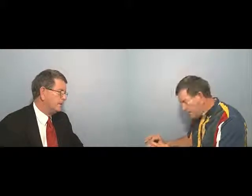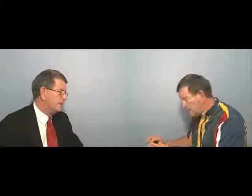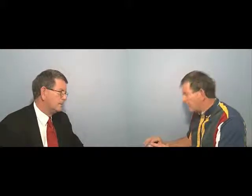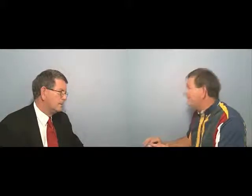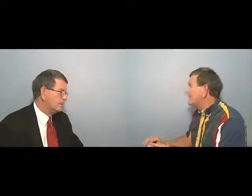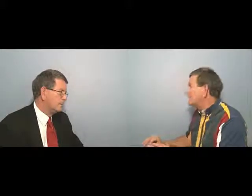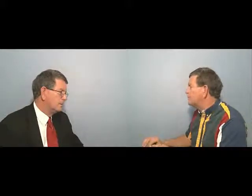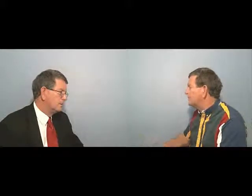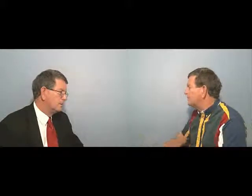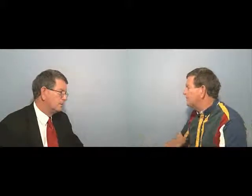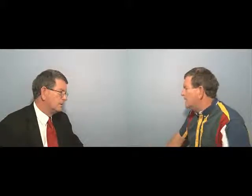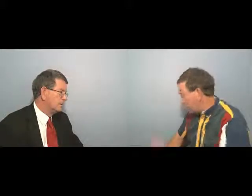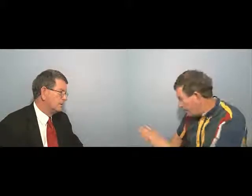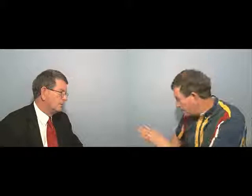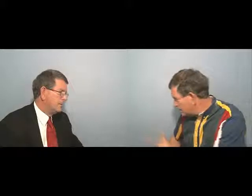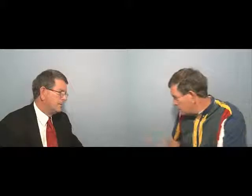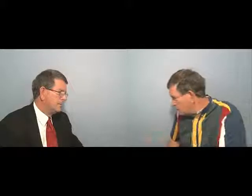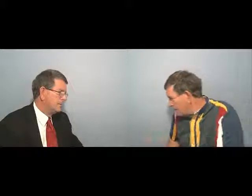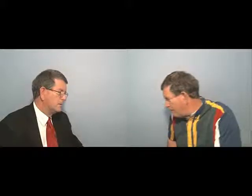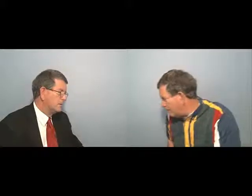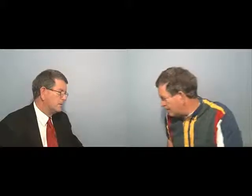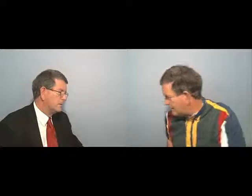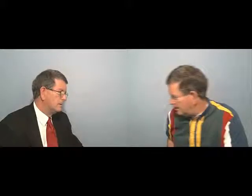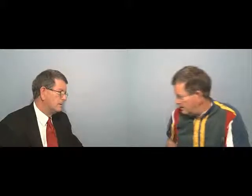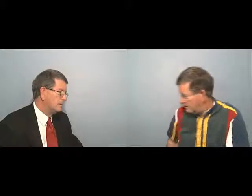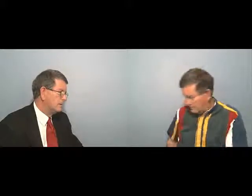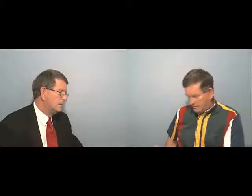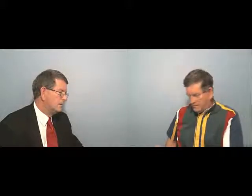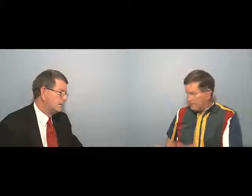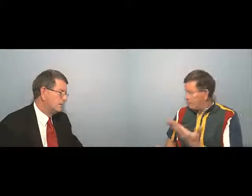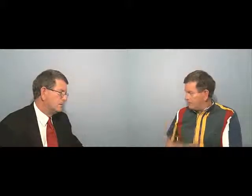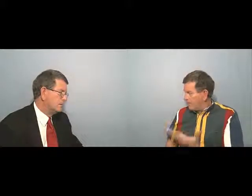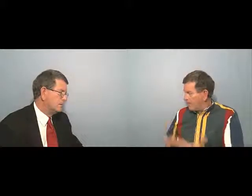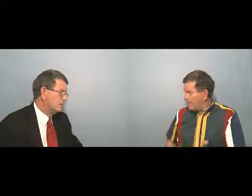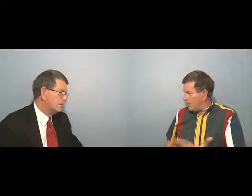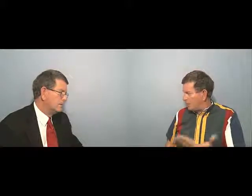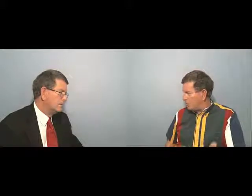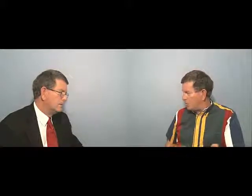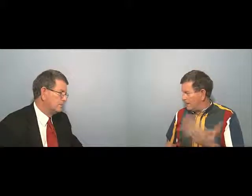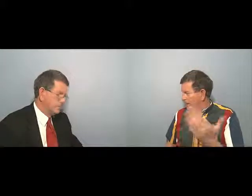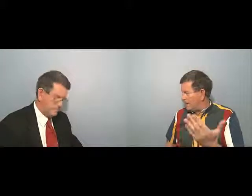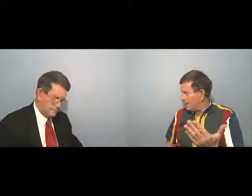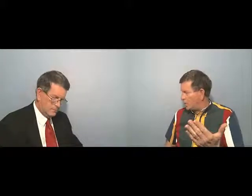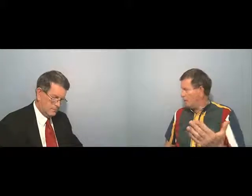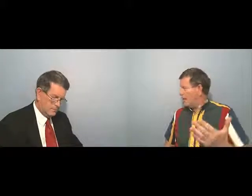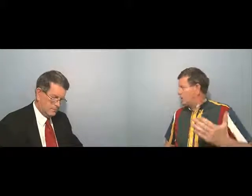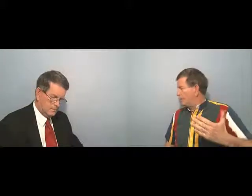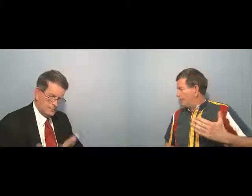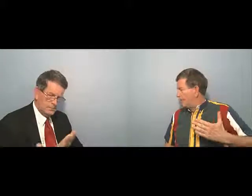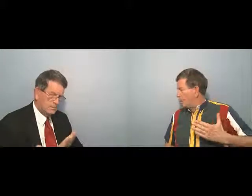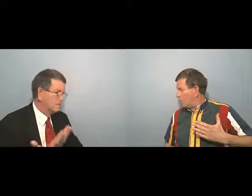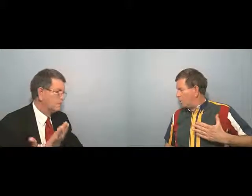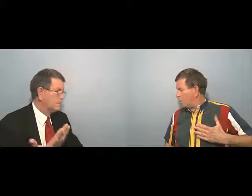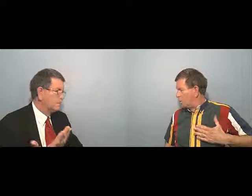un engagement. Alors voici ce que tu vas faire. Tu prends la main gauche, tu lèves la main gauche et tu mets la main gauche sur le